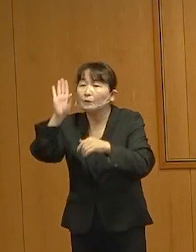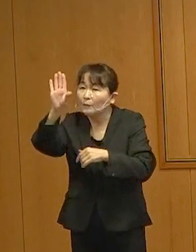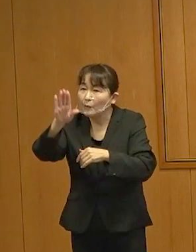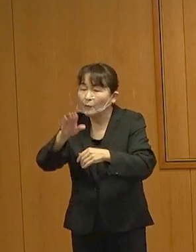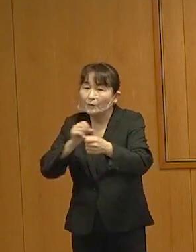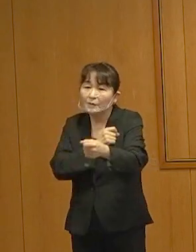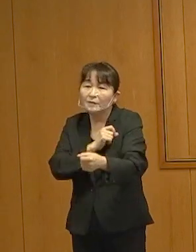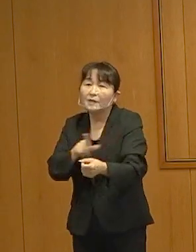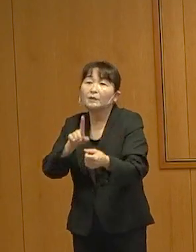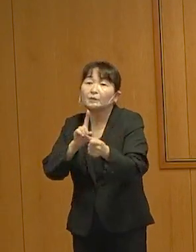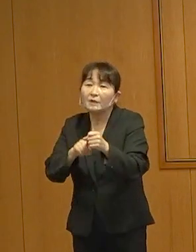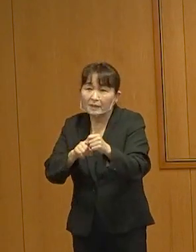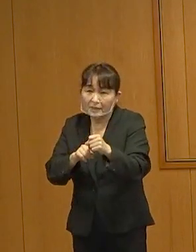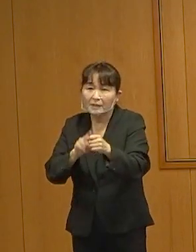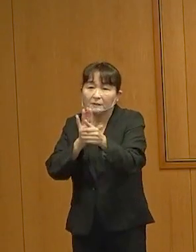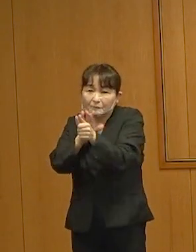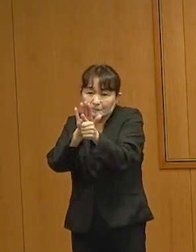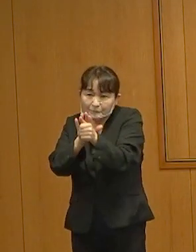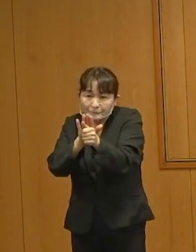考えております。